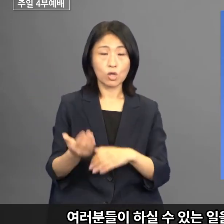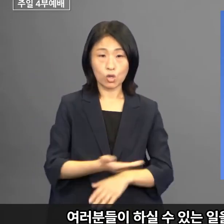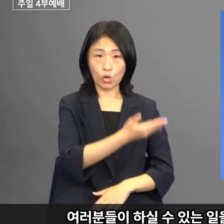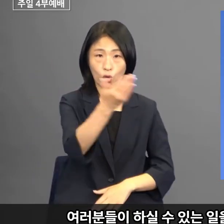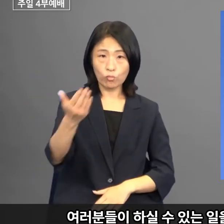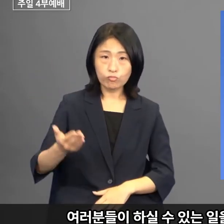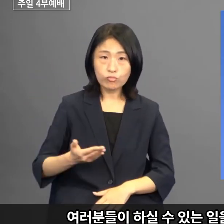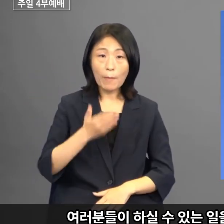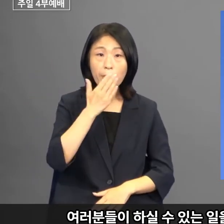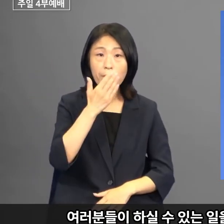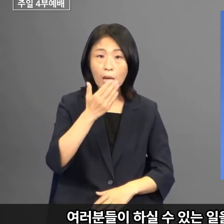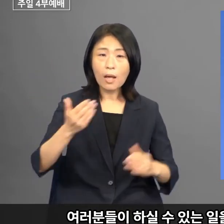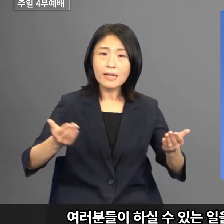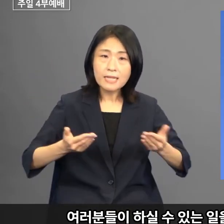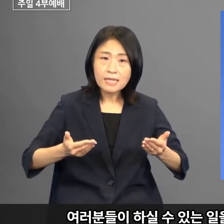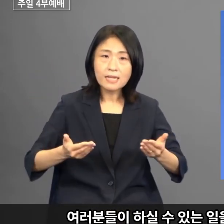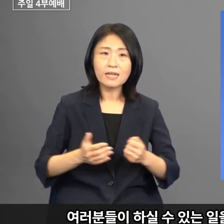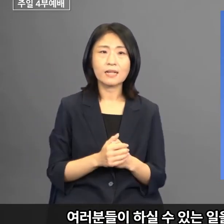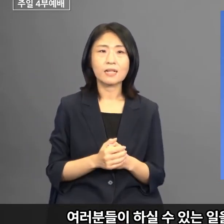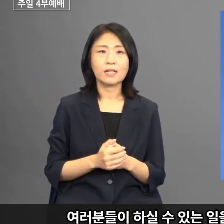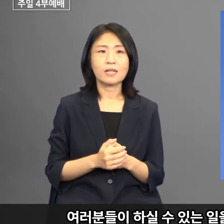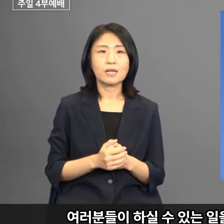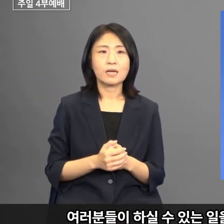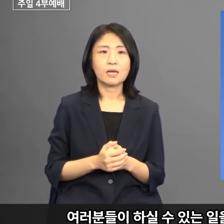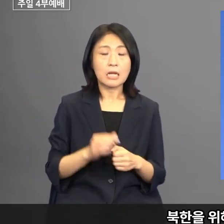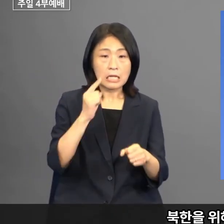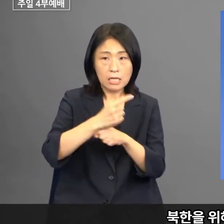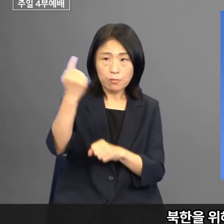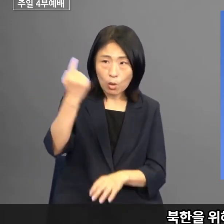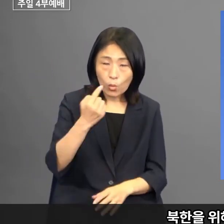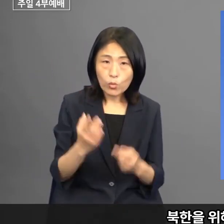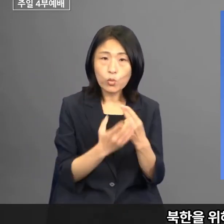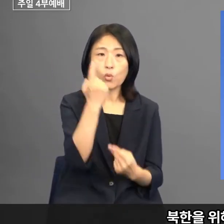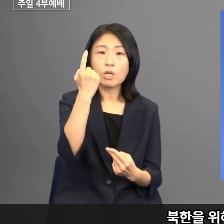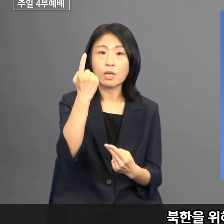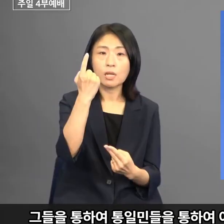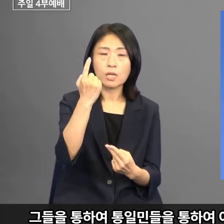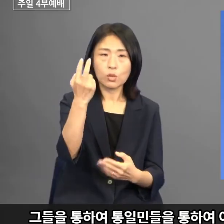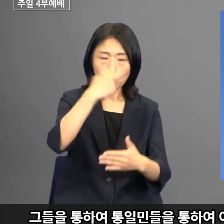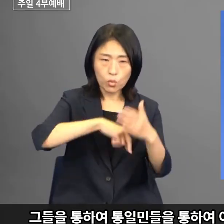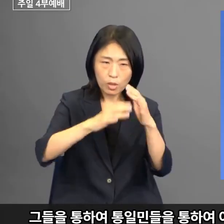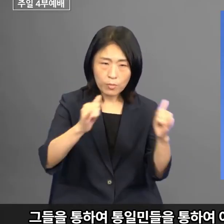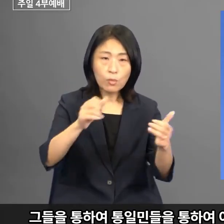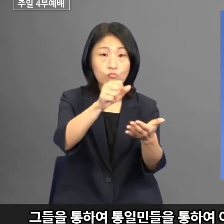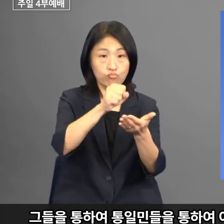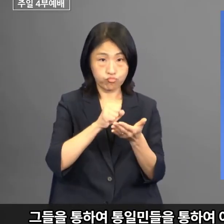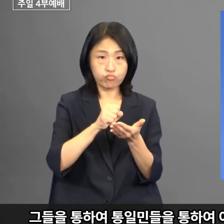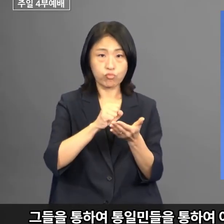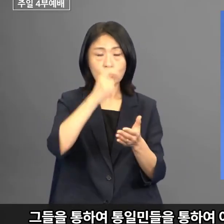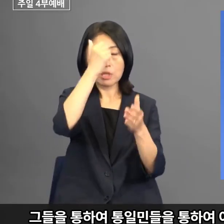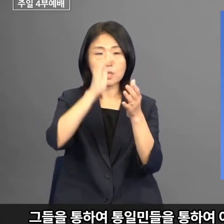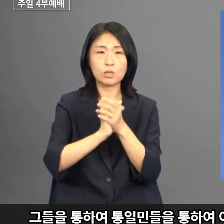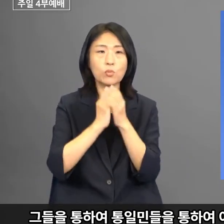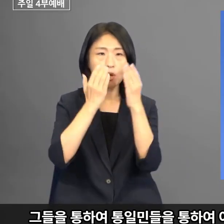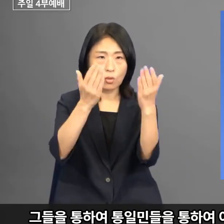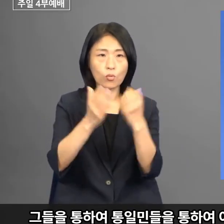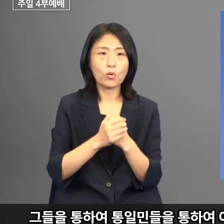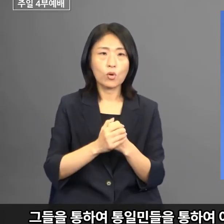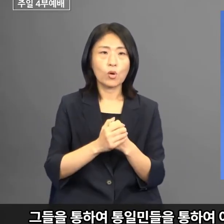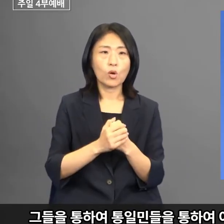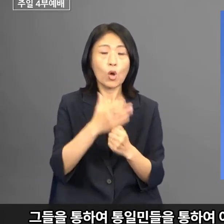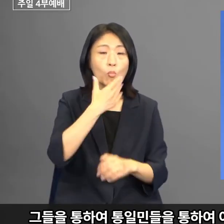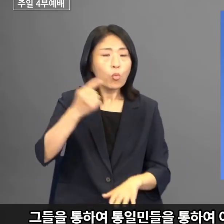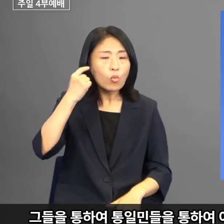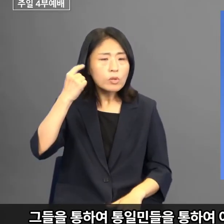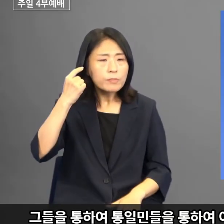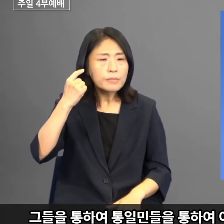일, 이미 온 통일 통민들을 품고 북한을 위해서 기도하고 그들을 통하여, 통일민들을 통하여 어떤 복음이